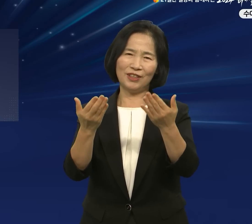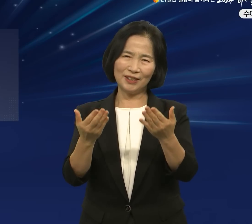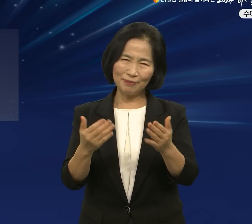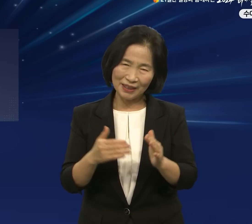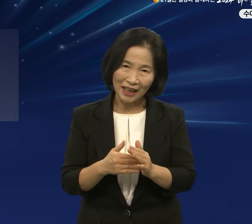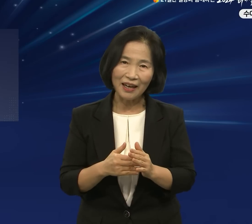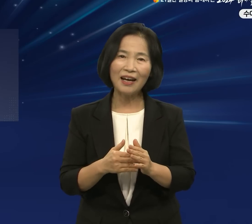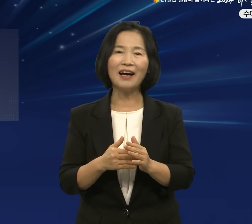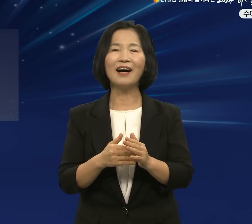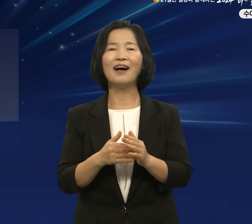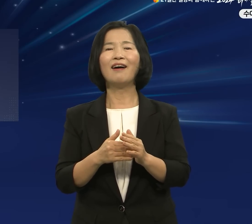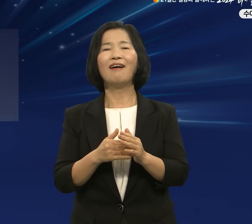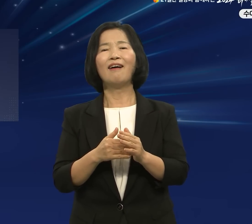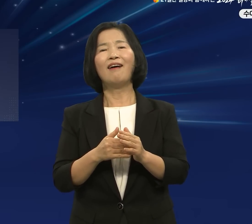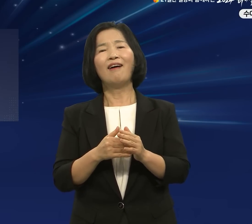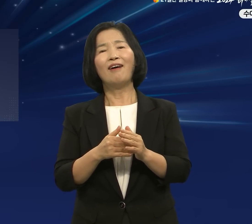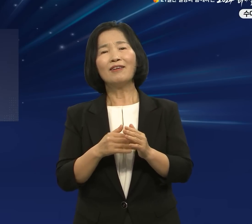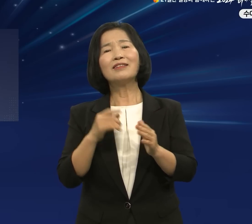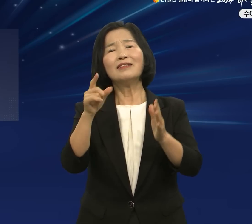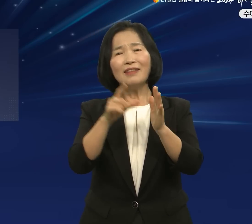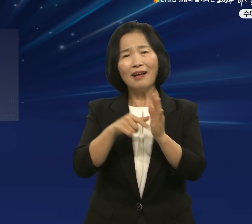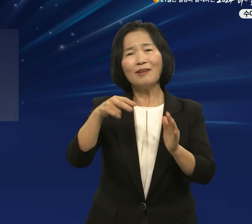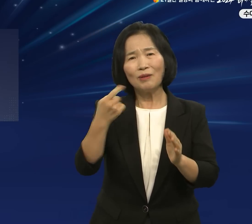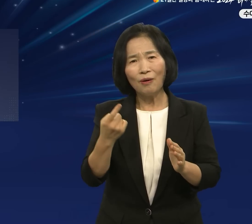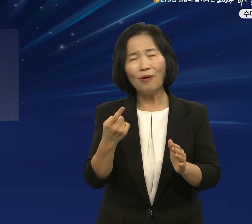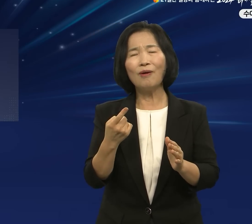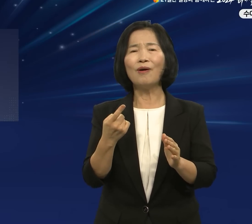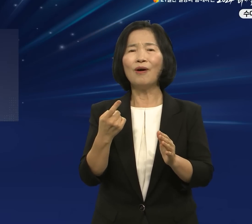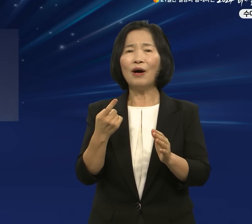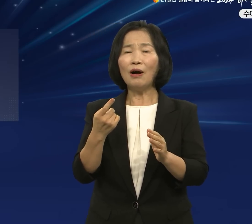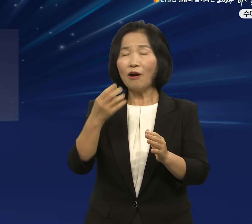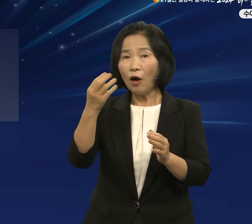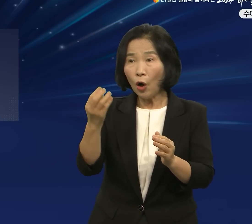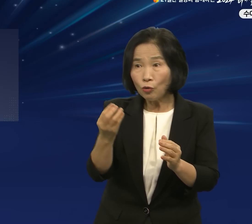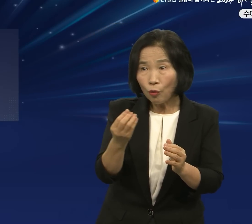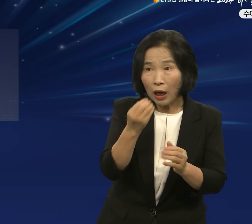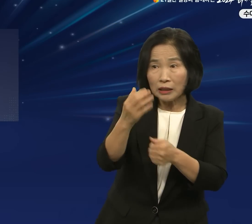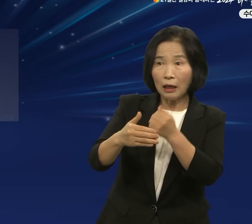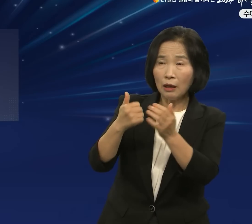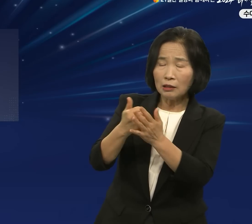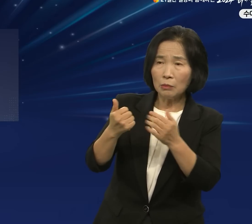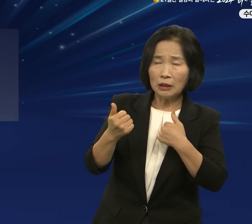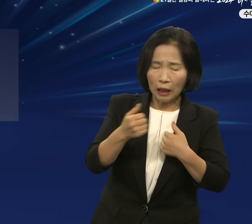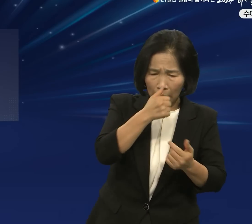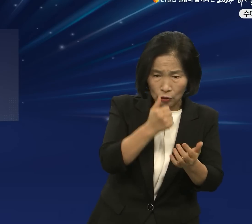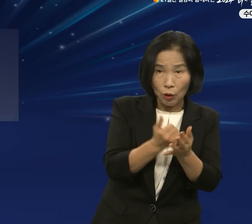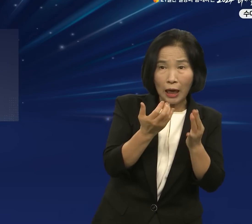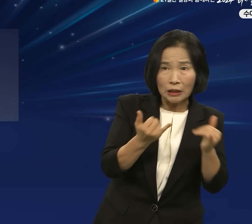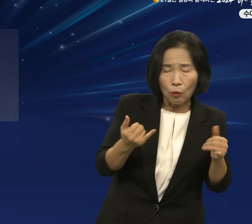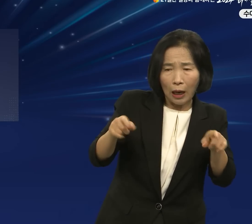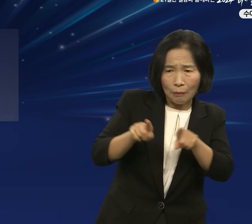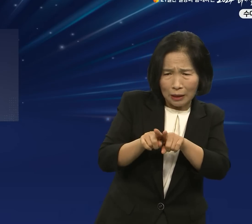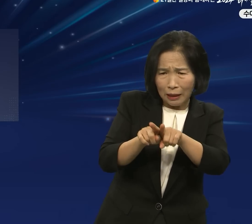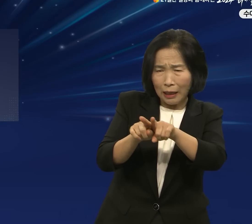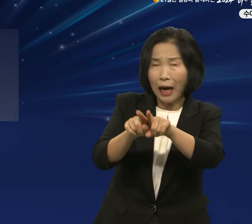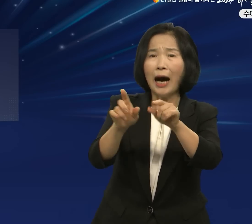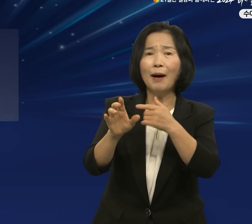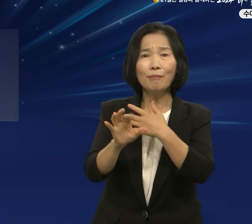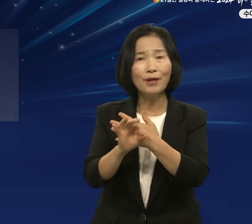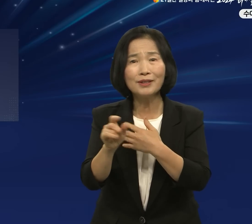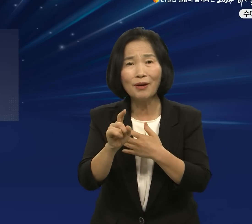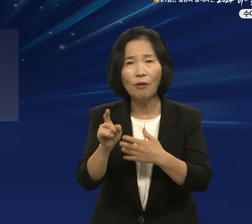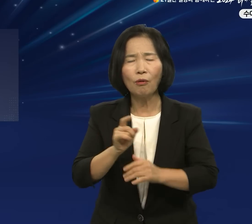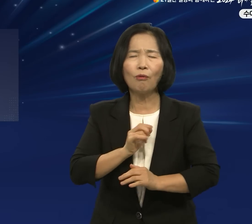그럴 때도 저는 죽는 줄 알았습니다. 거룩하신 분이 죄인과 함께 할 때 죄인이 느끼는 공포와